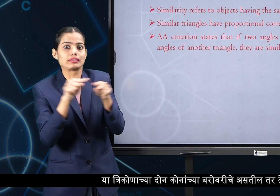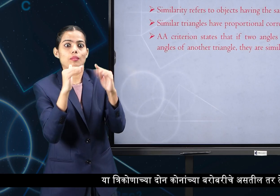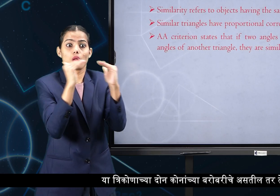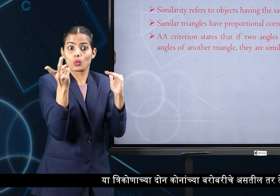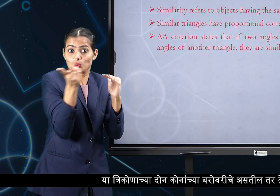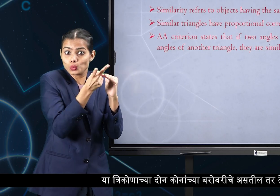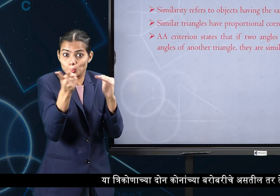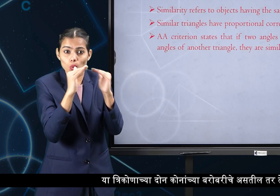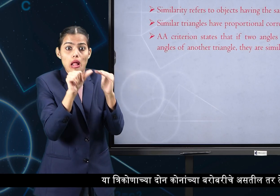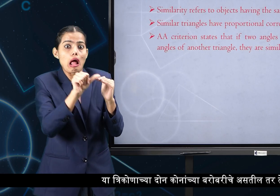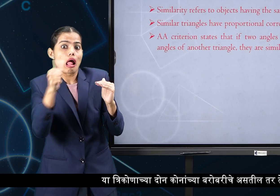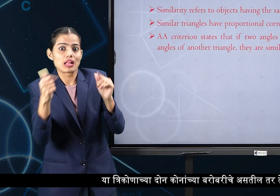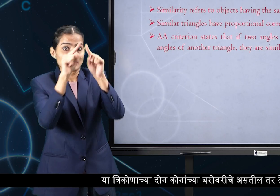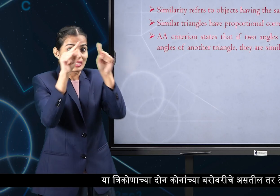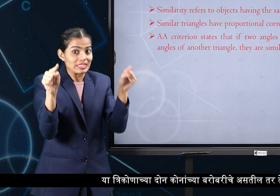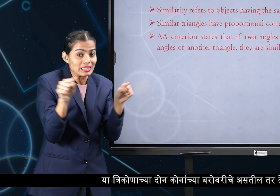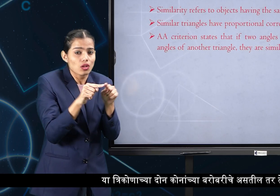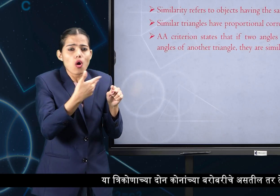कोनाच्या बरोबरीचे असतील तर ते समान आहेत.